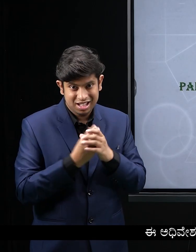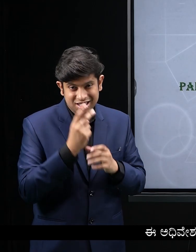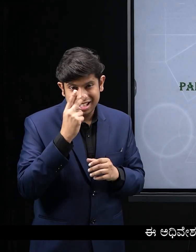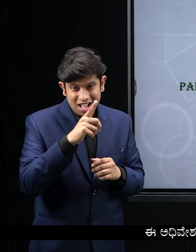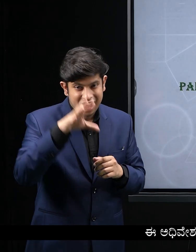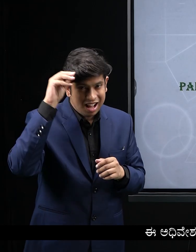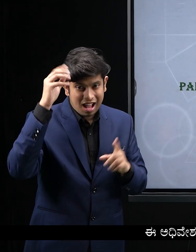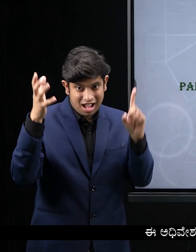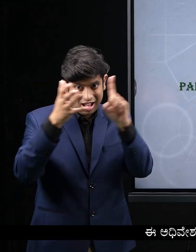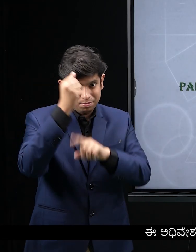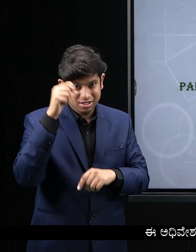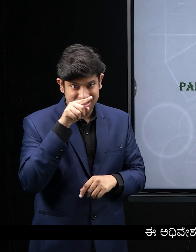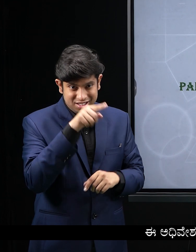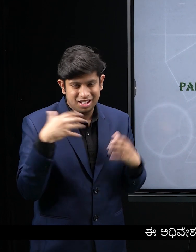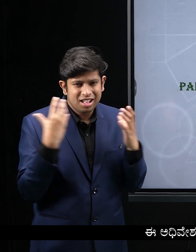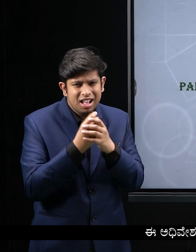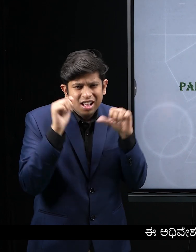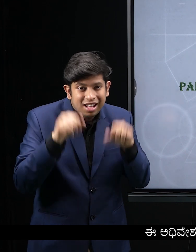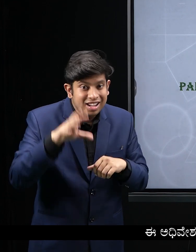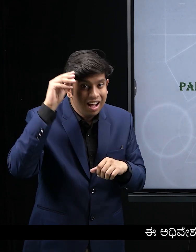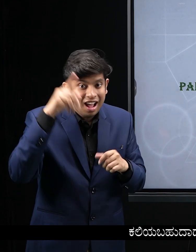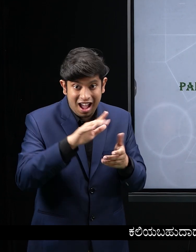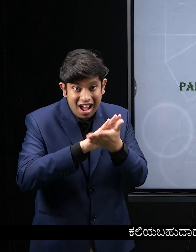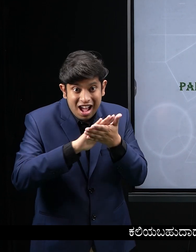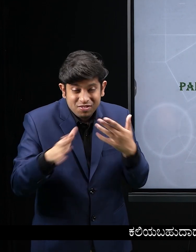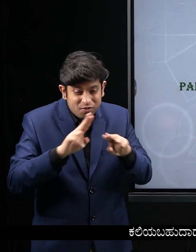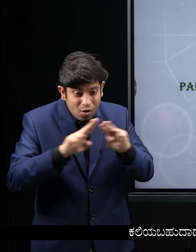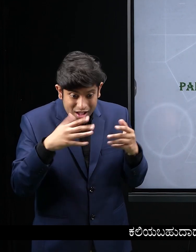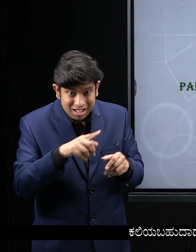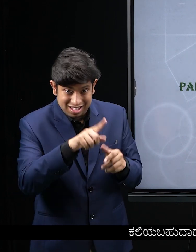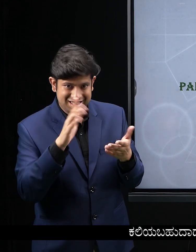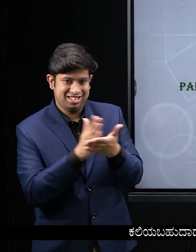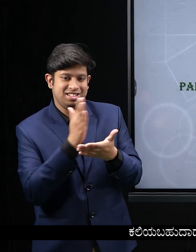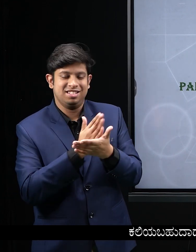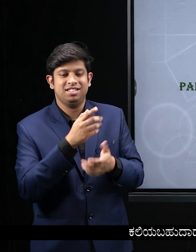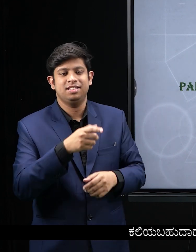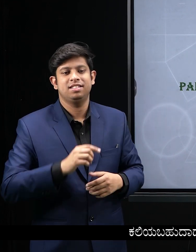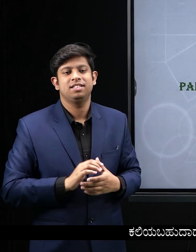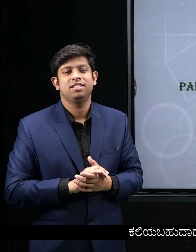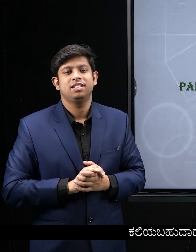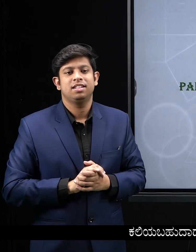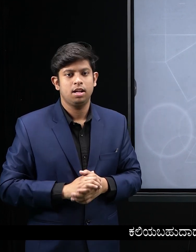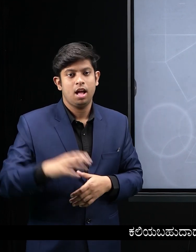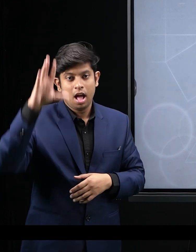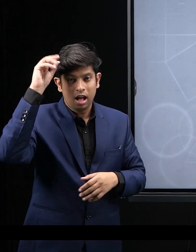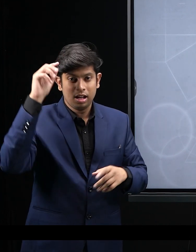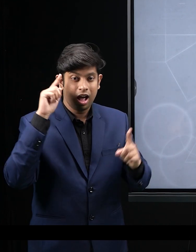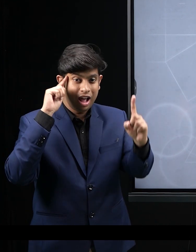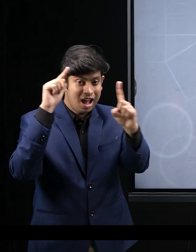ಈ ಅಧಿವೇಶನವನ್ನು ಪೂರ್ಣಗೊಳಿಸಿದ ನಂತರ ನಾವು ಕಲಿಯಬಹುದಾದ ಕಲಿಕೆಯ ಫಲಿತಾಂಶಗಳನ್ನು ನೋಡೋಣ. ಕಲಿಕೆ